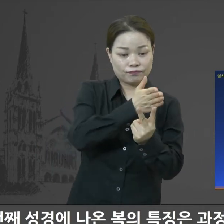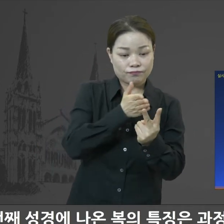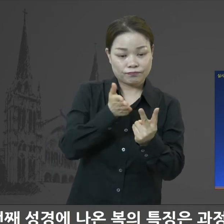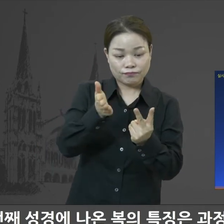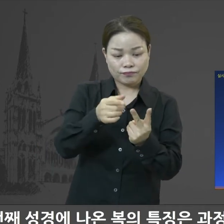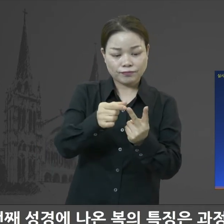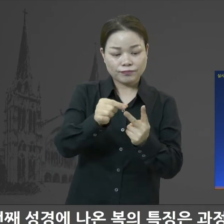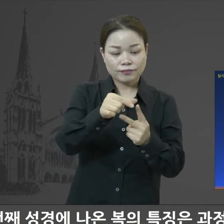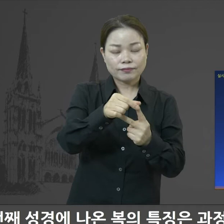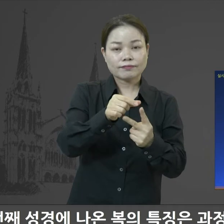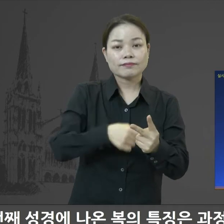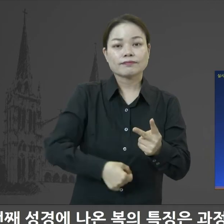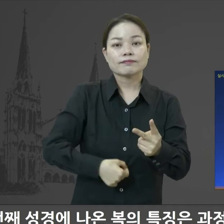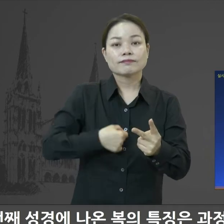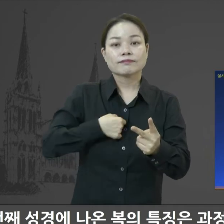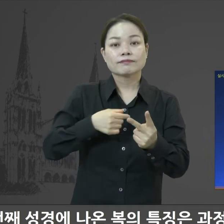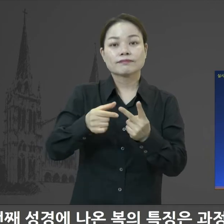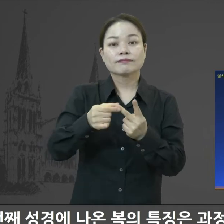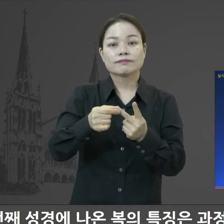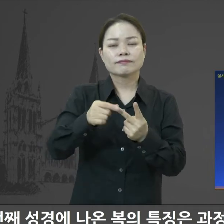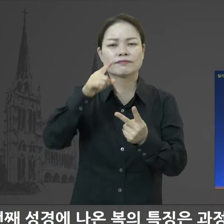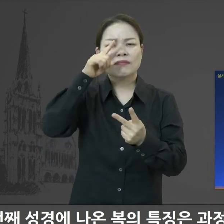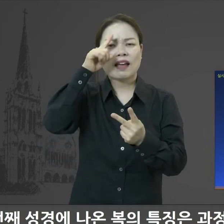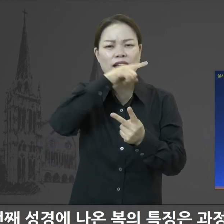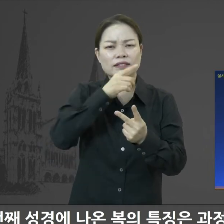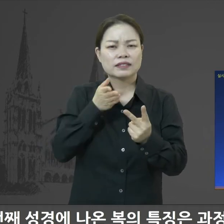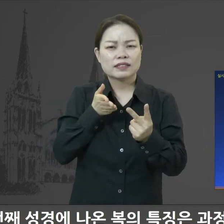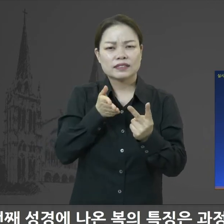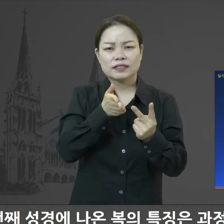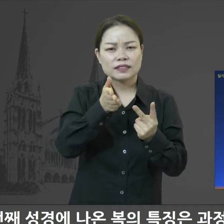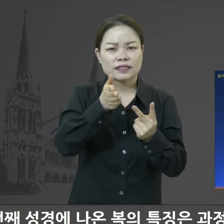하나는 의인의 길이고 하나는 악인의 길입니다.